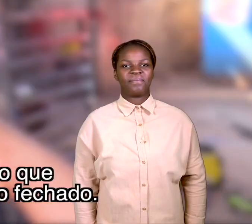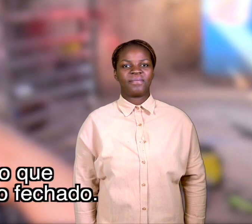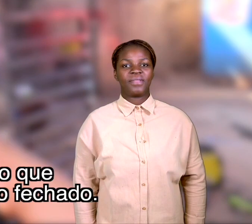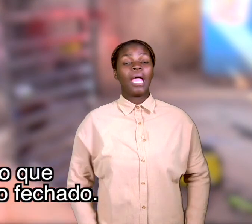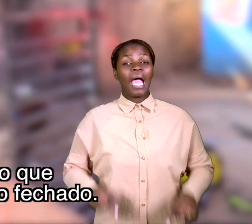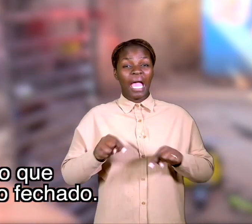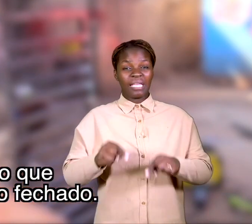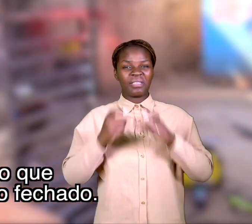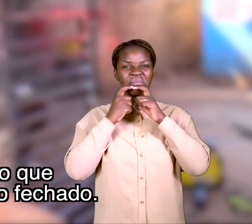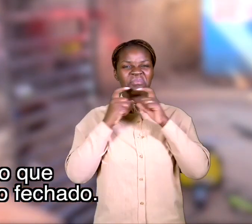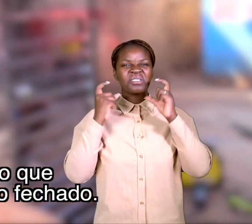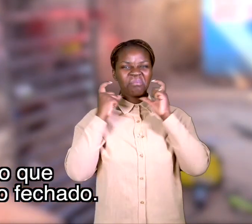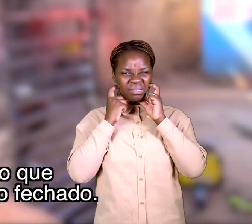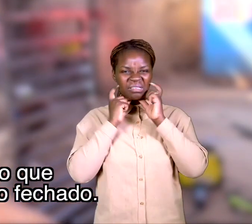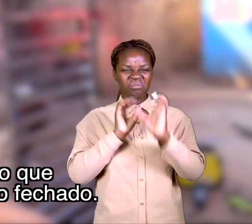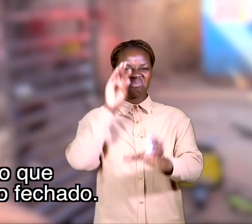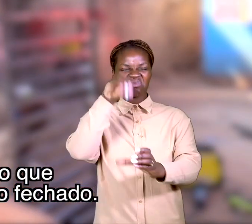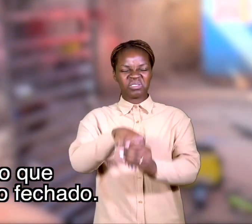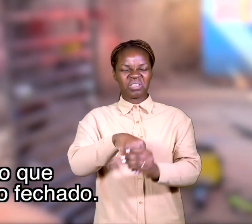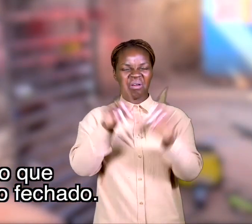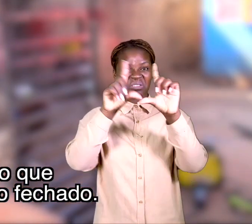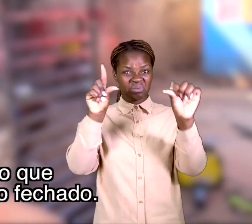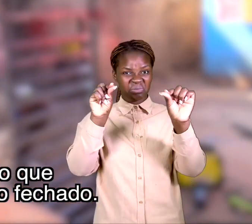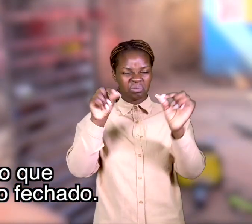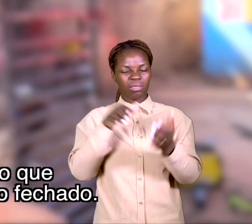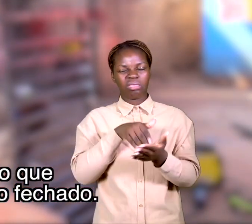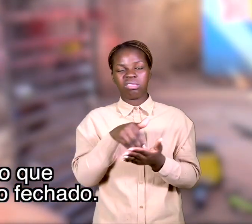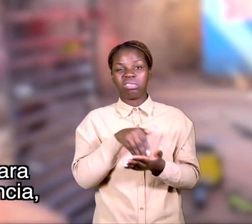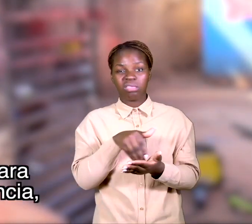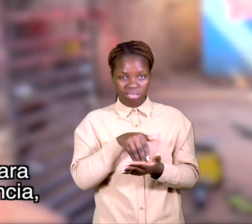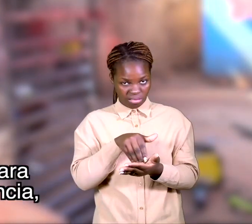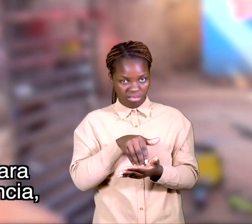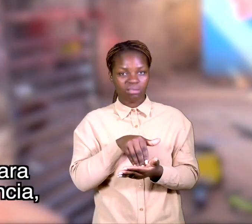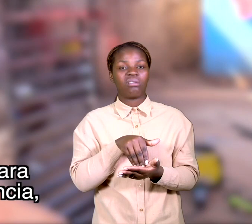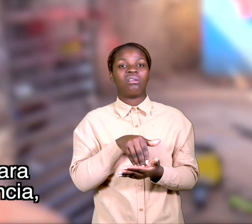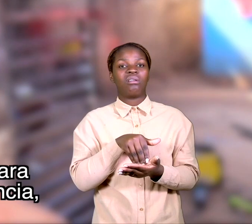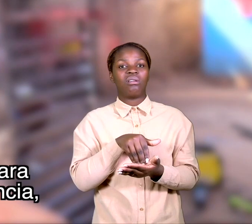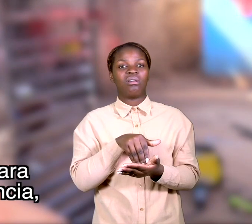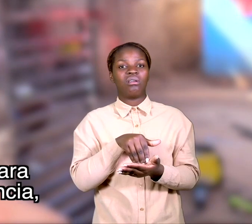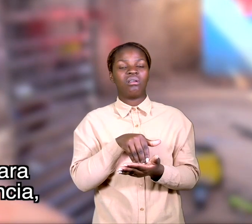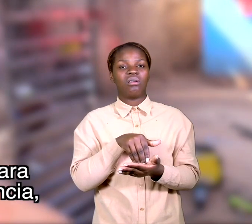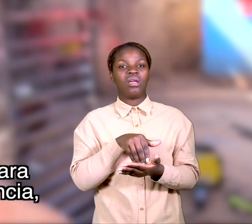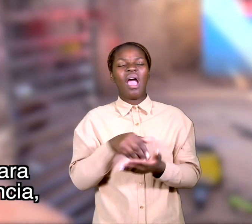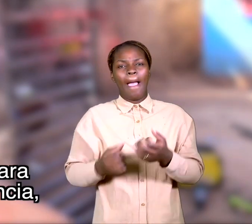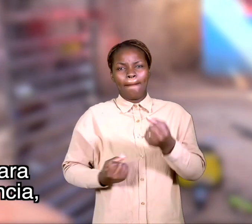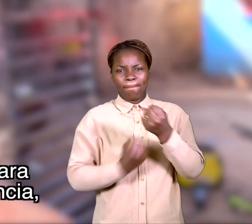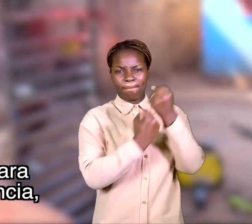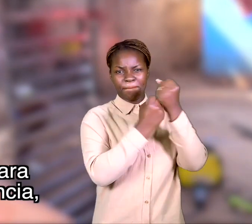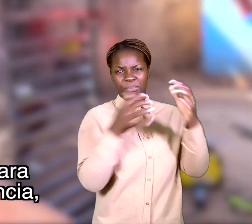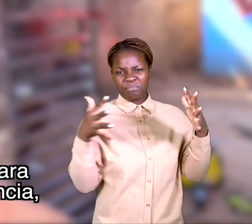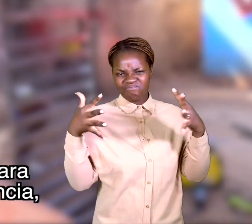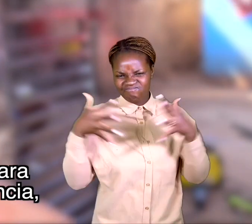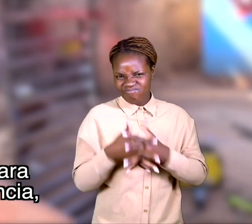Quanto à inclusão, eu vejo que aqui no país ainda está um pouco muito fechado, né? Não tem tido lá